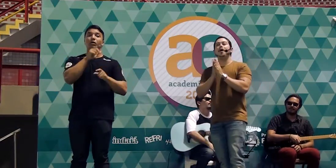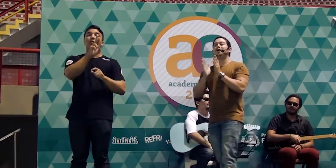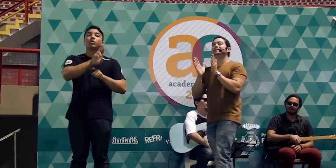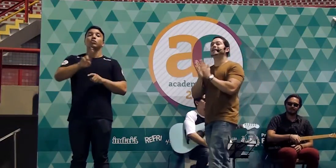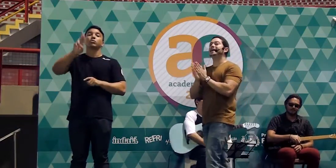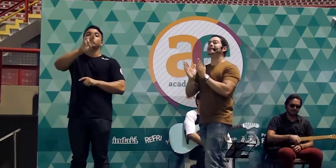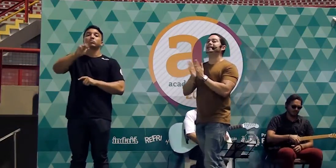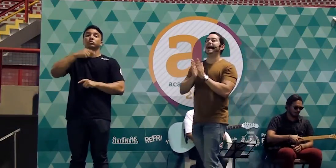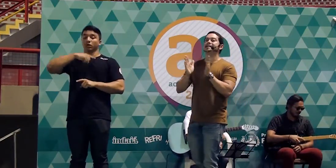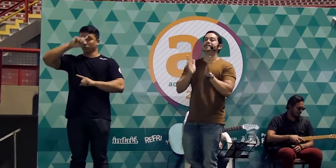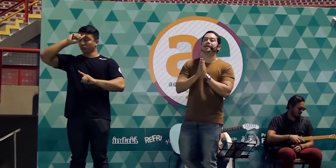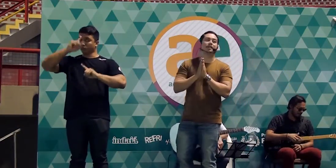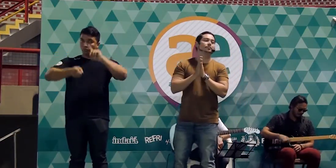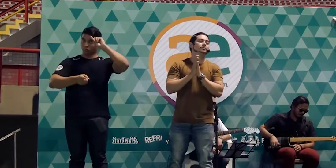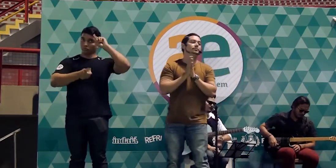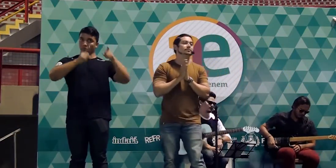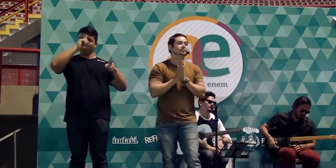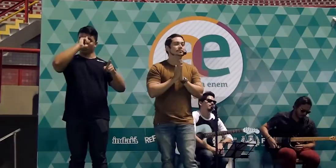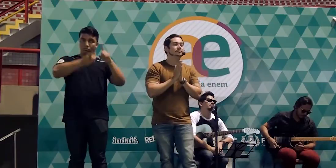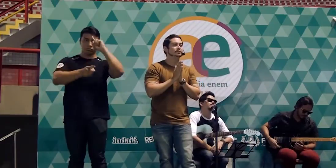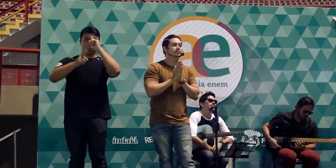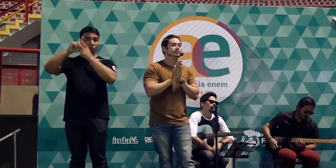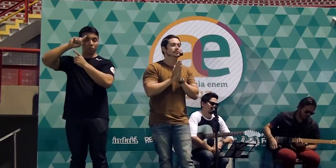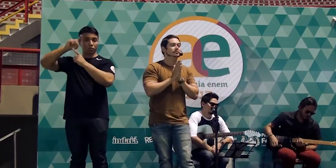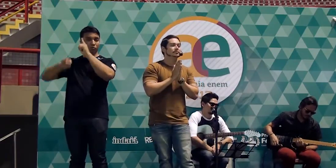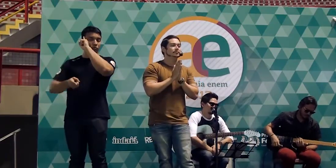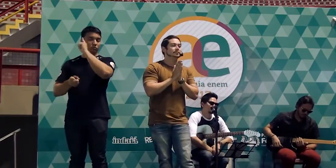de ordenação,